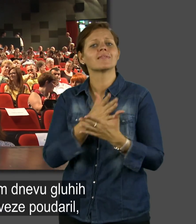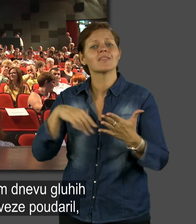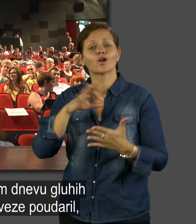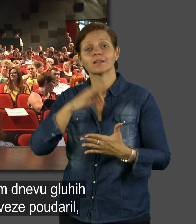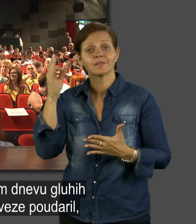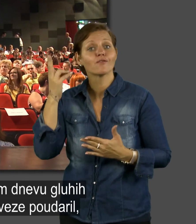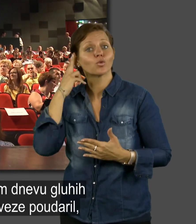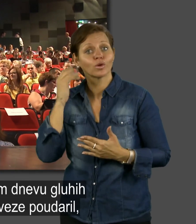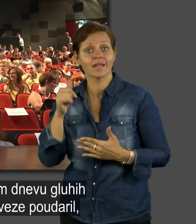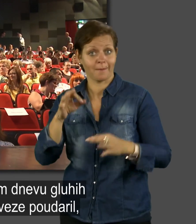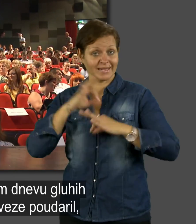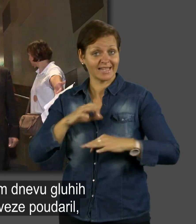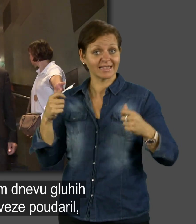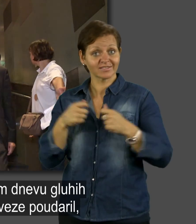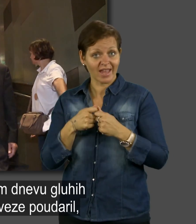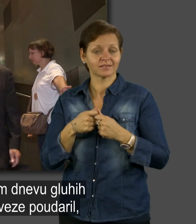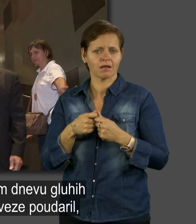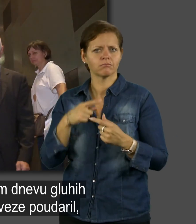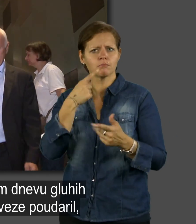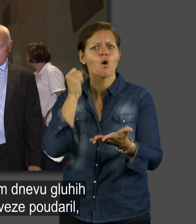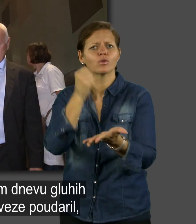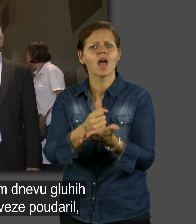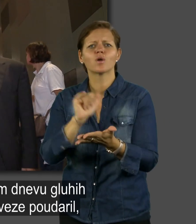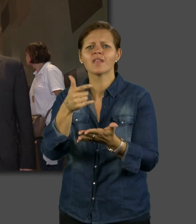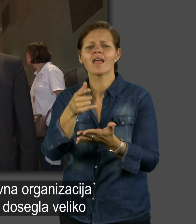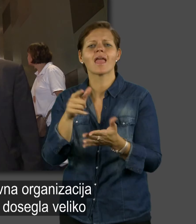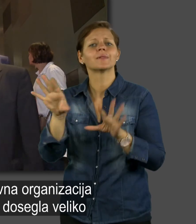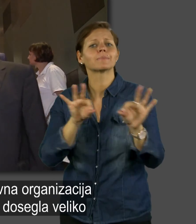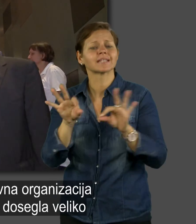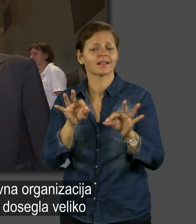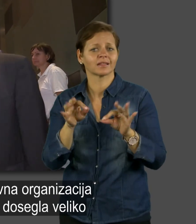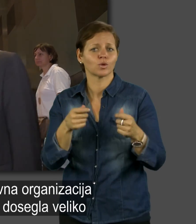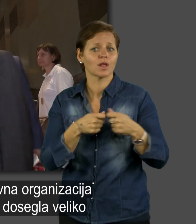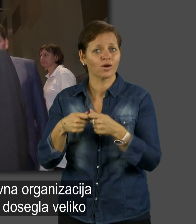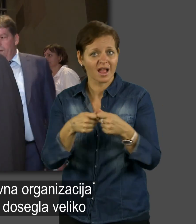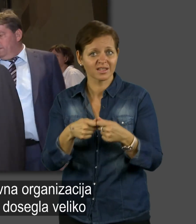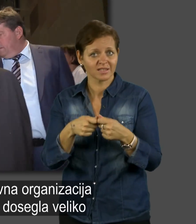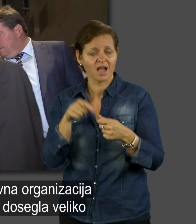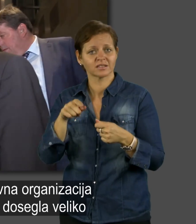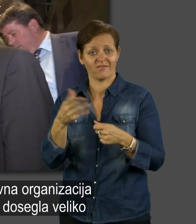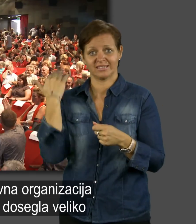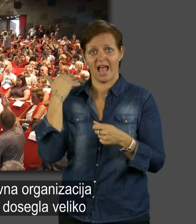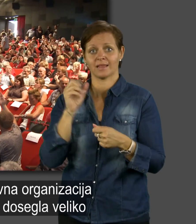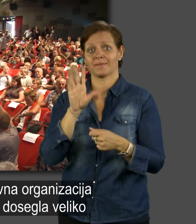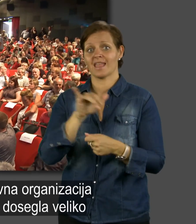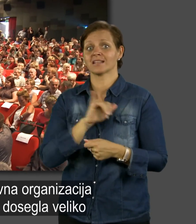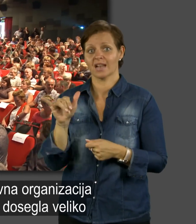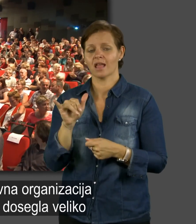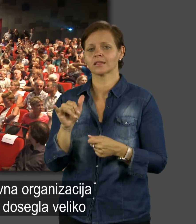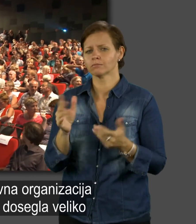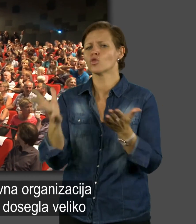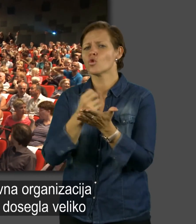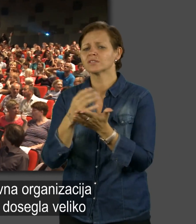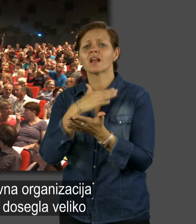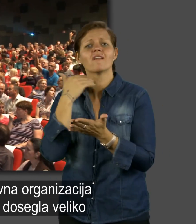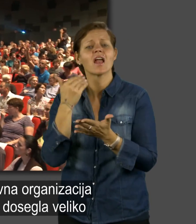Ob Mednarodnem dnevu gluhih je predsednik zveze poudaril, da je reprezentativna organizacija v zadnjih 15